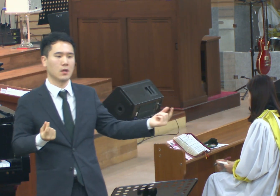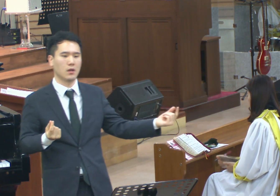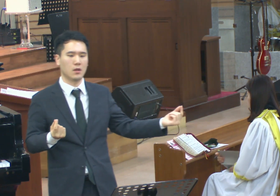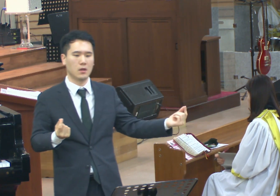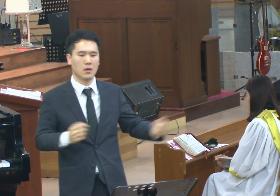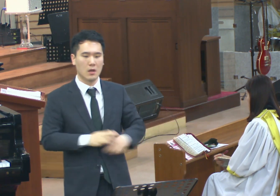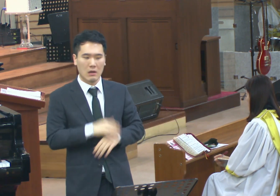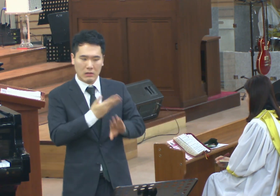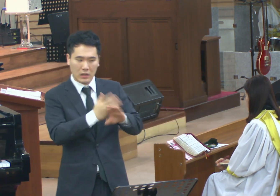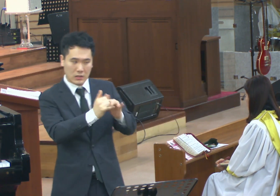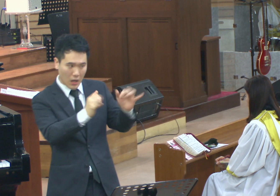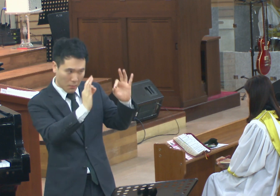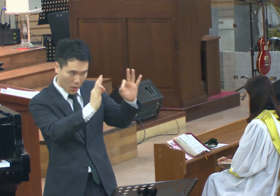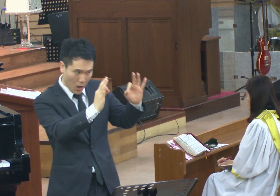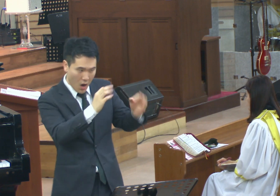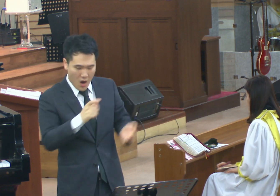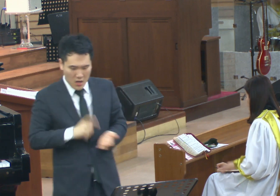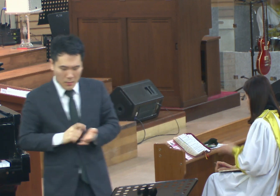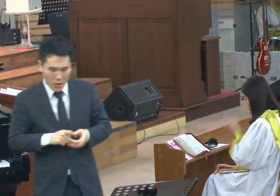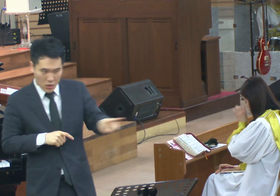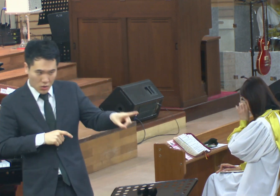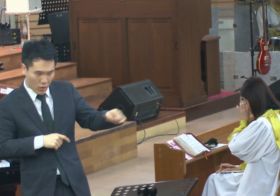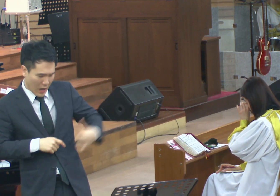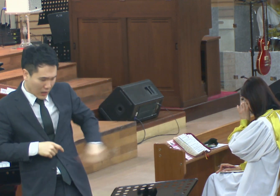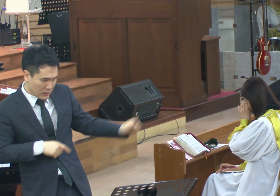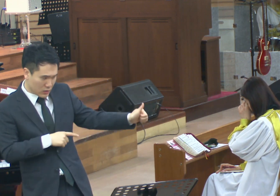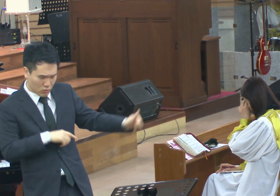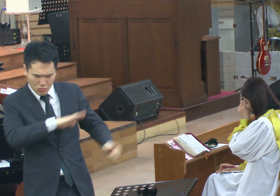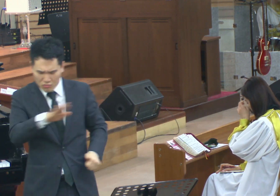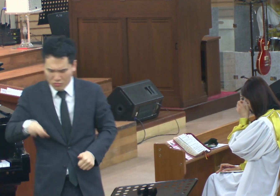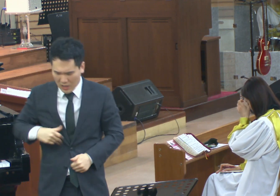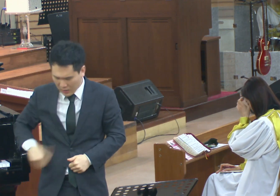우린 패배자야, 너도 패배자고 나도 패배자야, 이렇게 된다는 거죠.